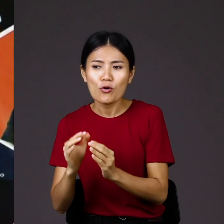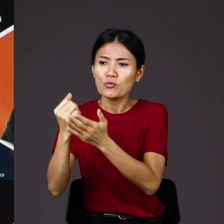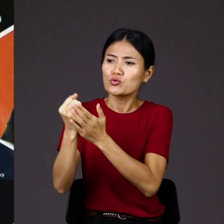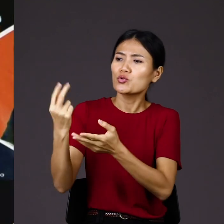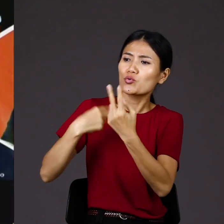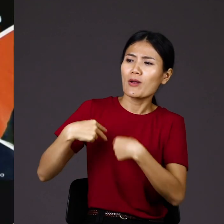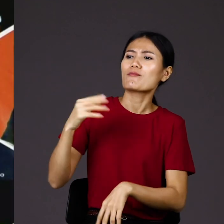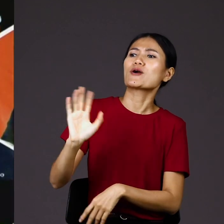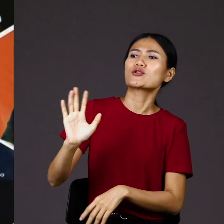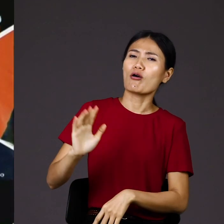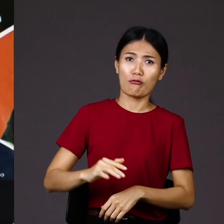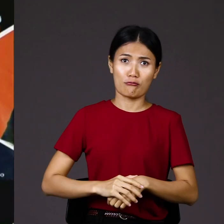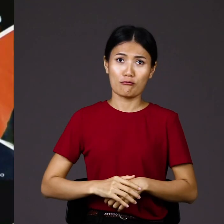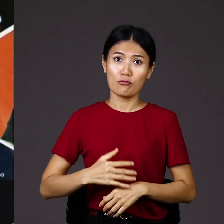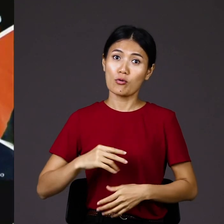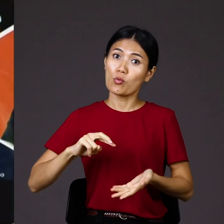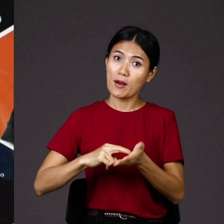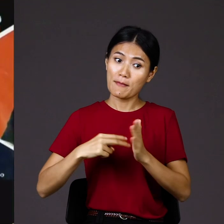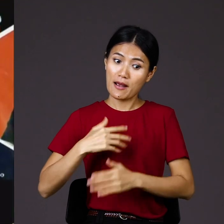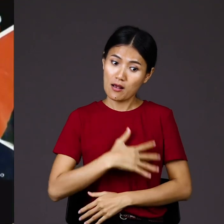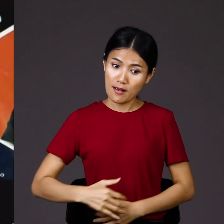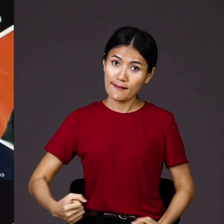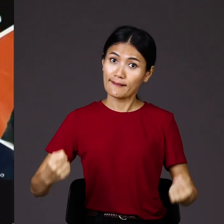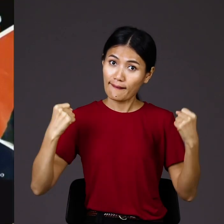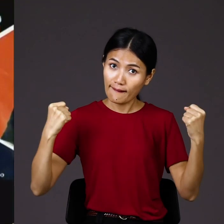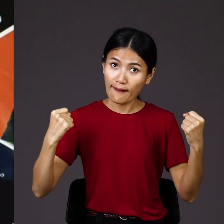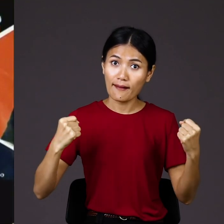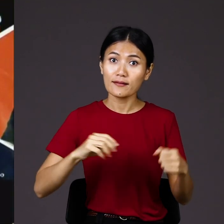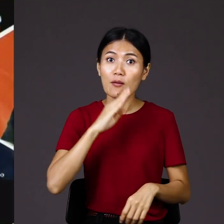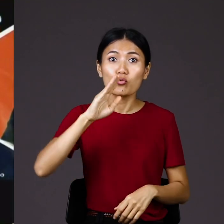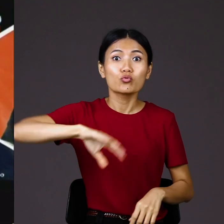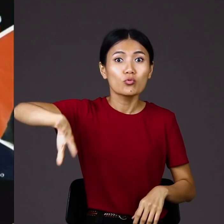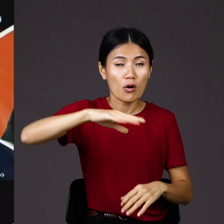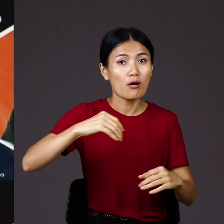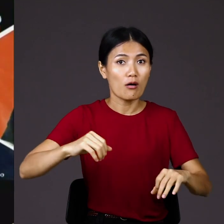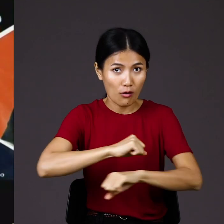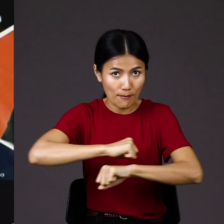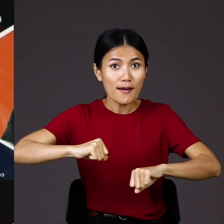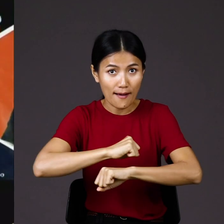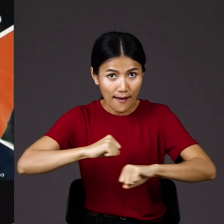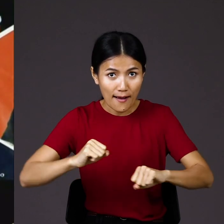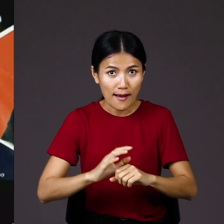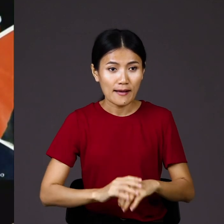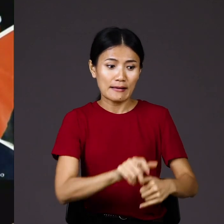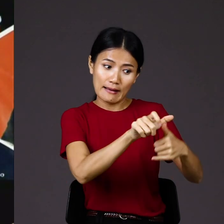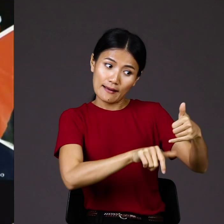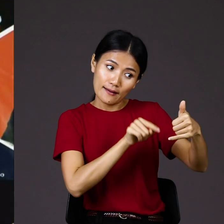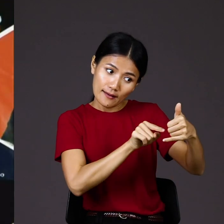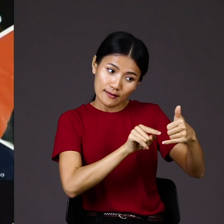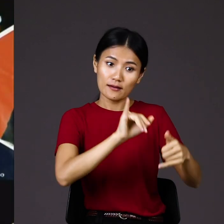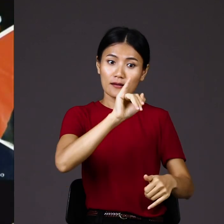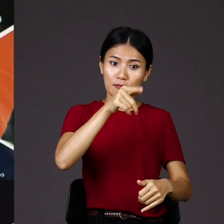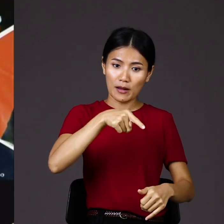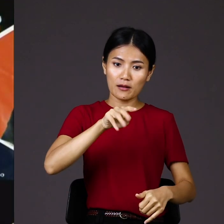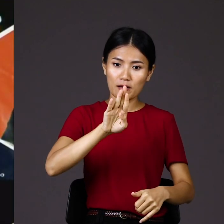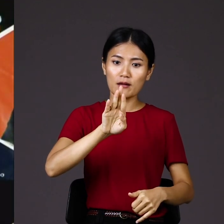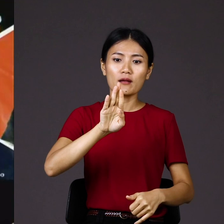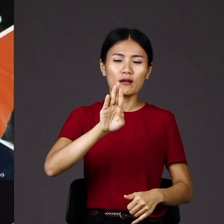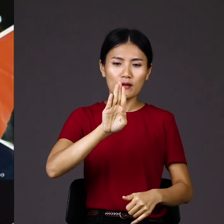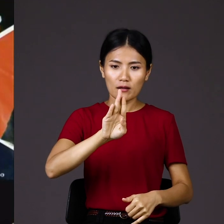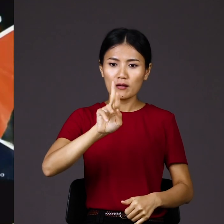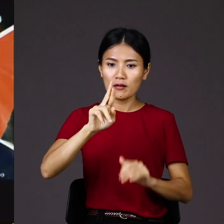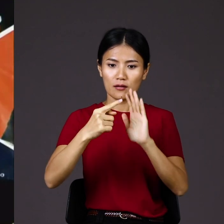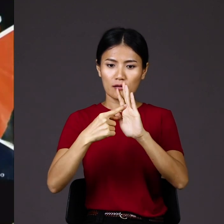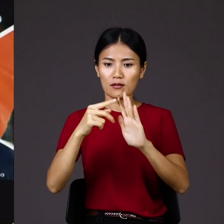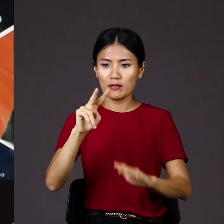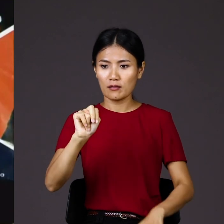าชิกในครอบครัวคนอื่นให้ดูแลก็น้อยลงถ้าพวกเราออกกำลังกายกันตั้งแต่วันนี้คุณไพบูลย์จึงอยากจะป